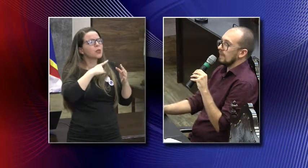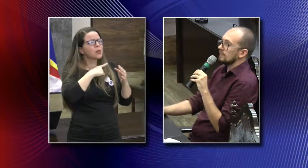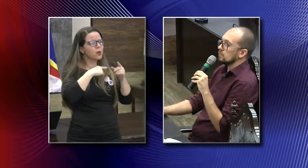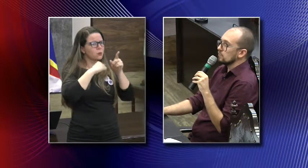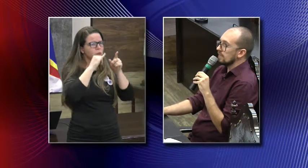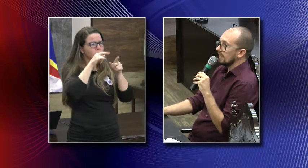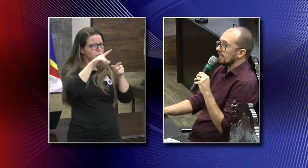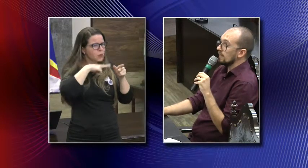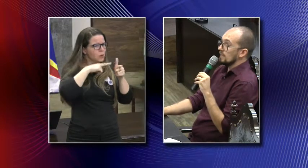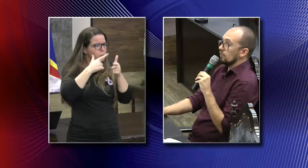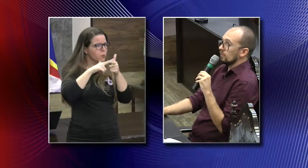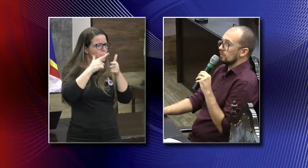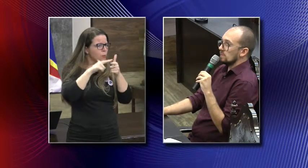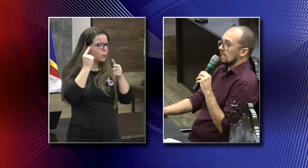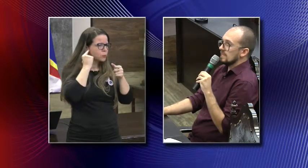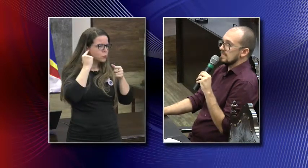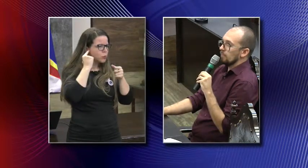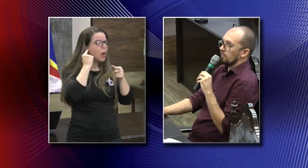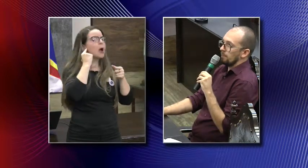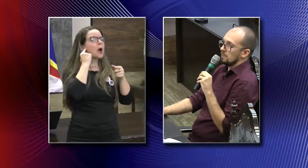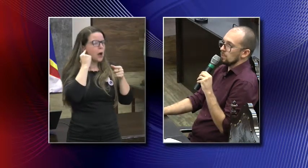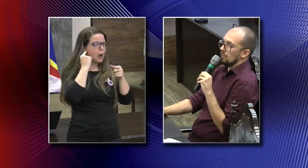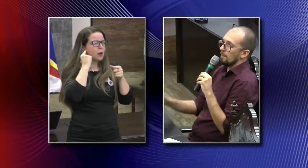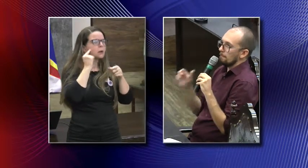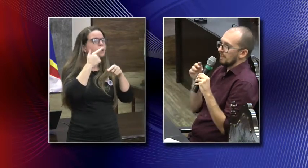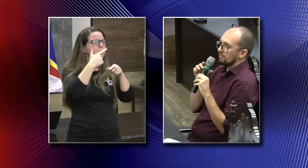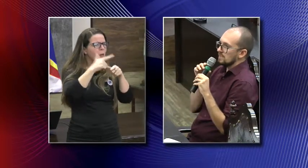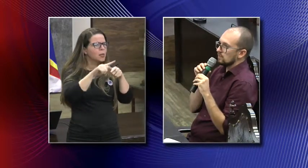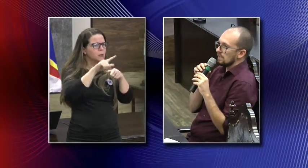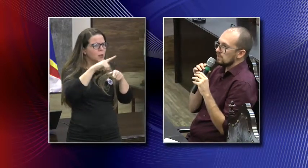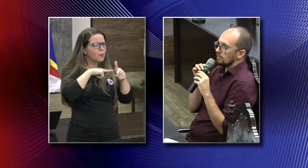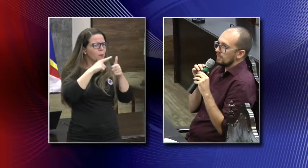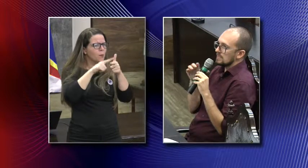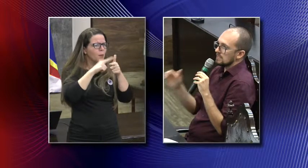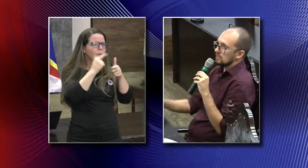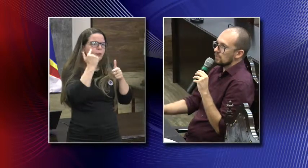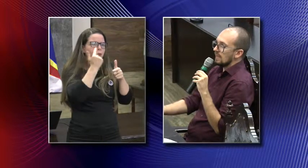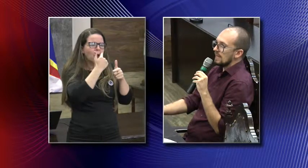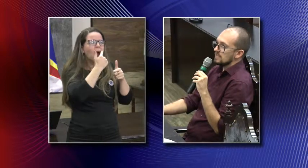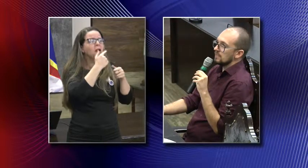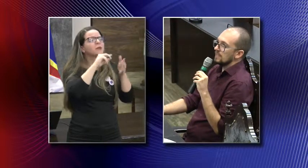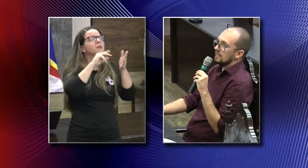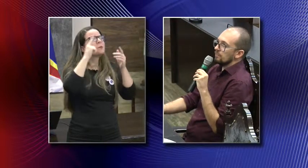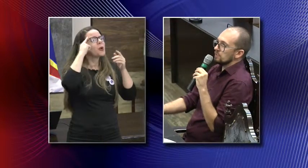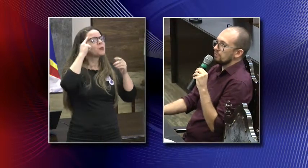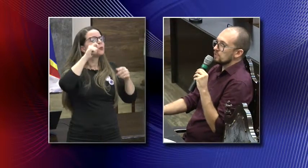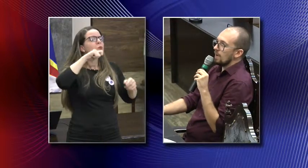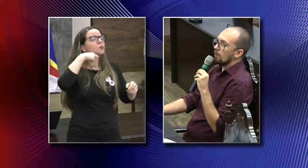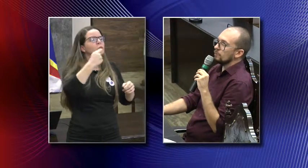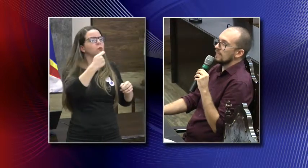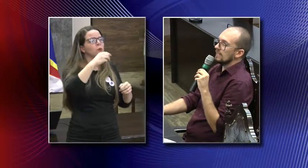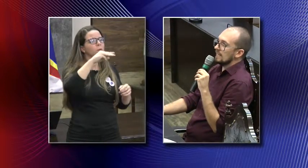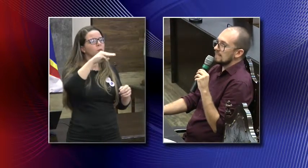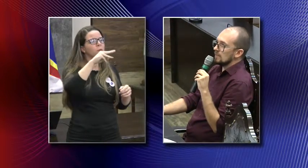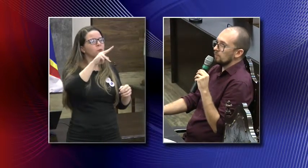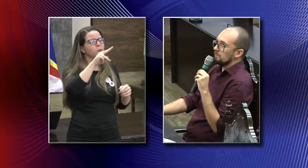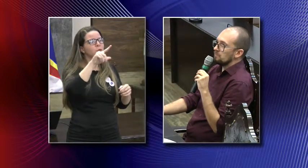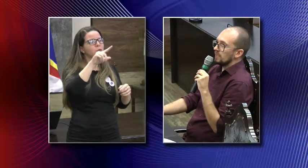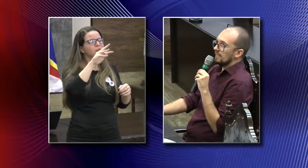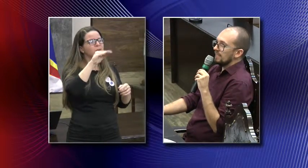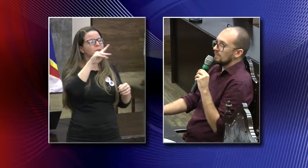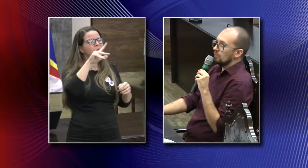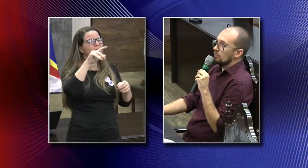com a área da surdo-cegueira. Quando você recebe uma pessoa para fazer o censo, uma pesquisa na sua casa, você faz uma